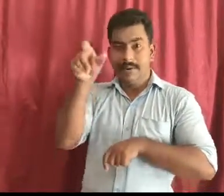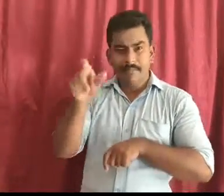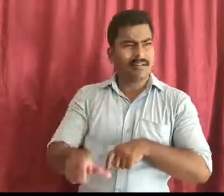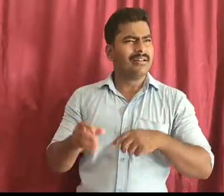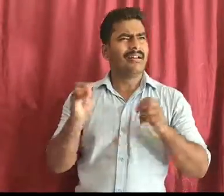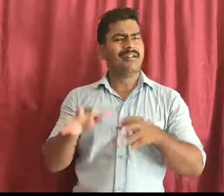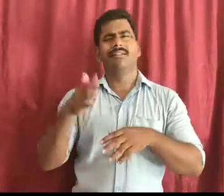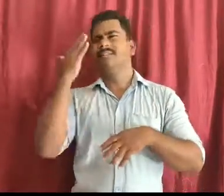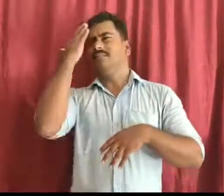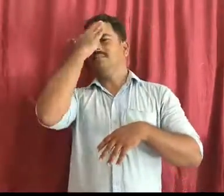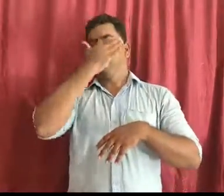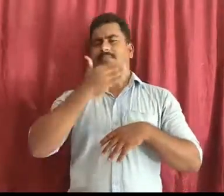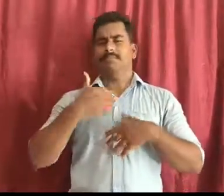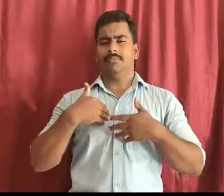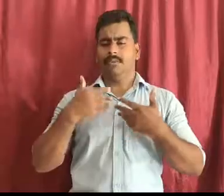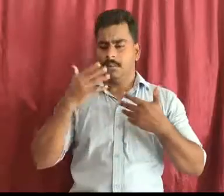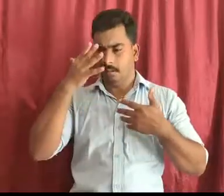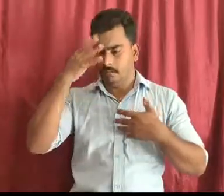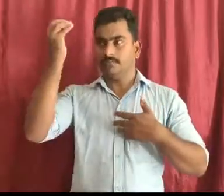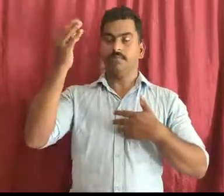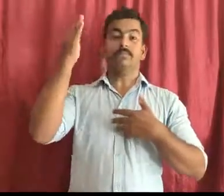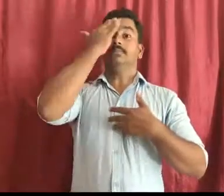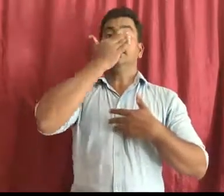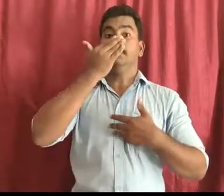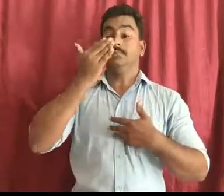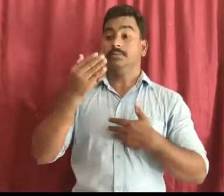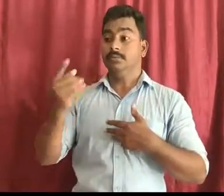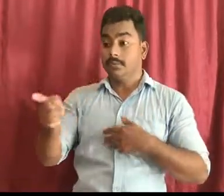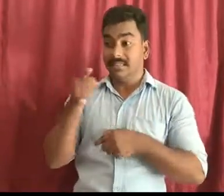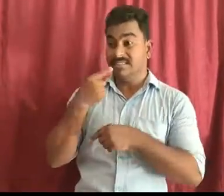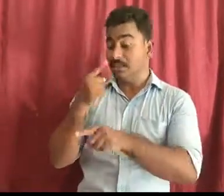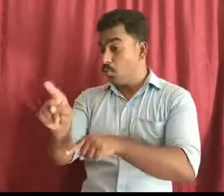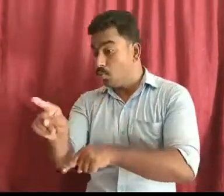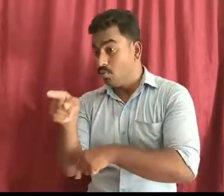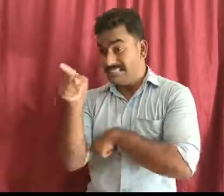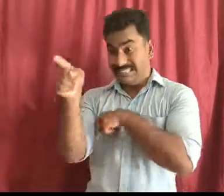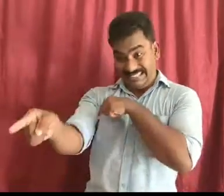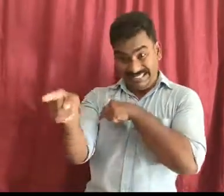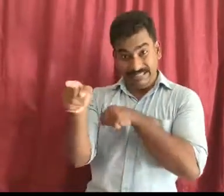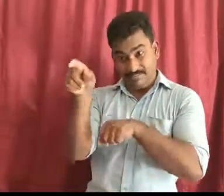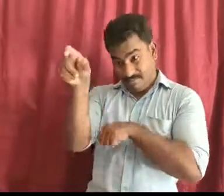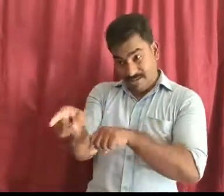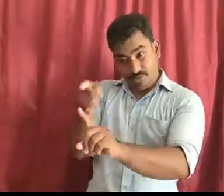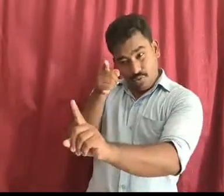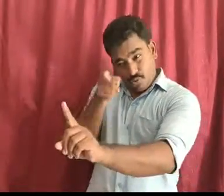മുഖത്ത് അനാവശ്യമായി തൊടുന്ന ശീലം ഒഴിവാക്കാൻ ഇത് സഹായിക്കും.